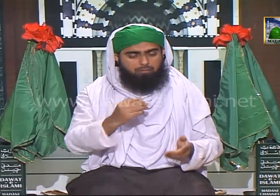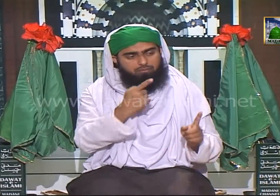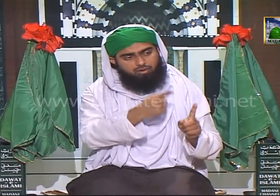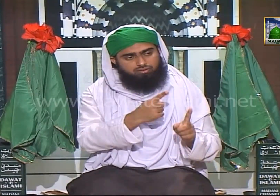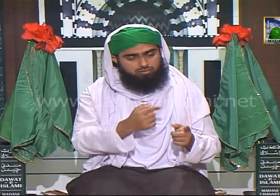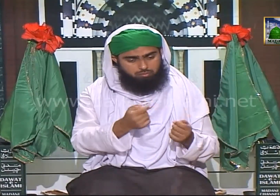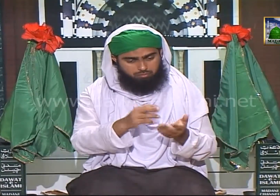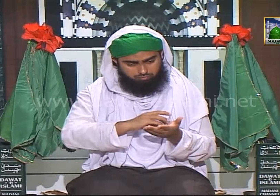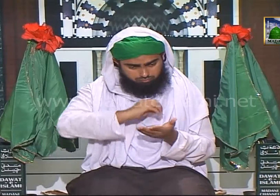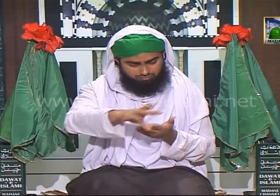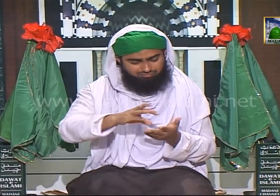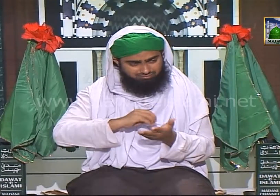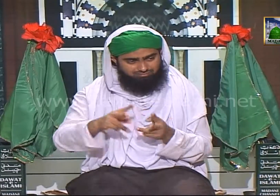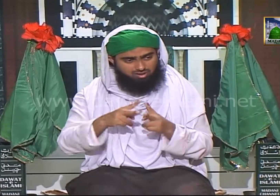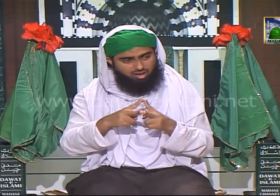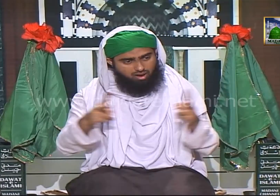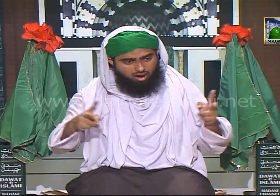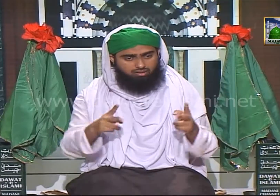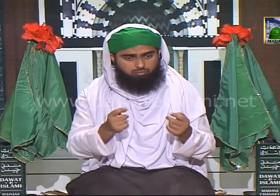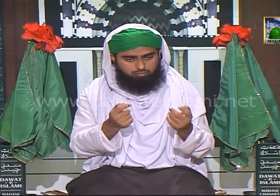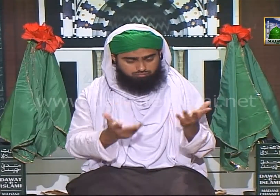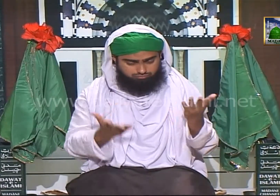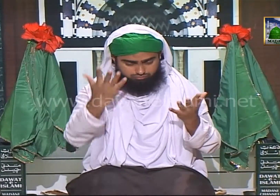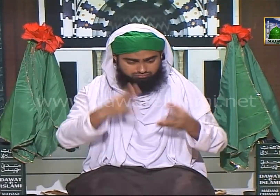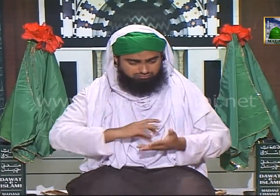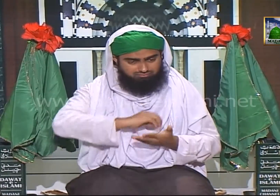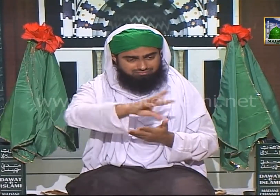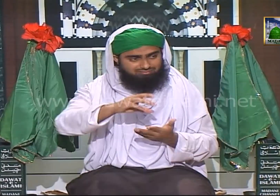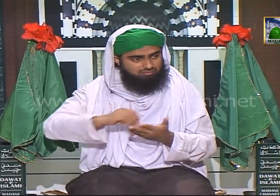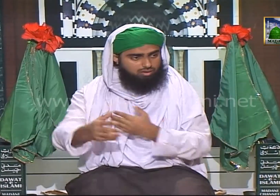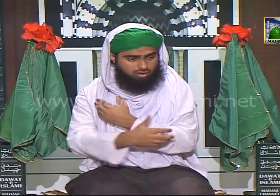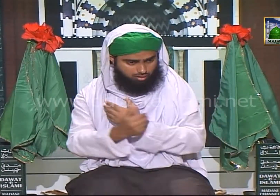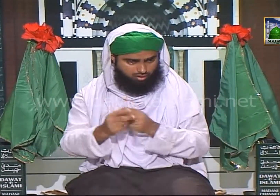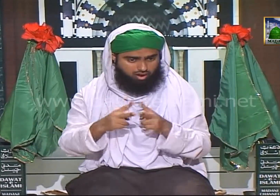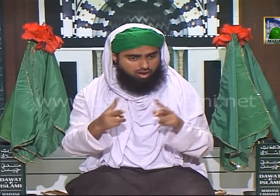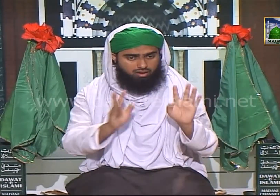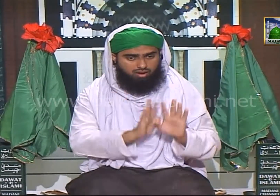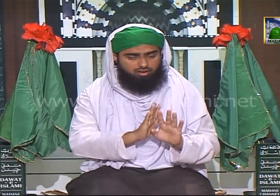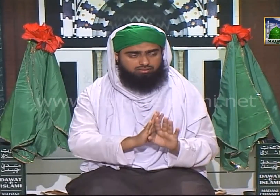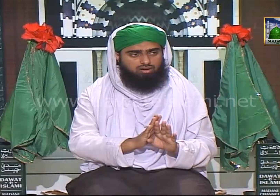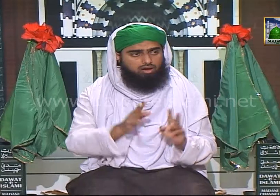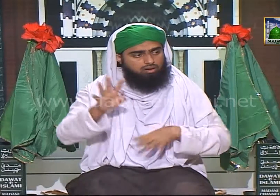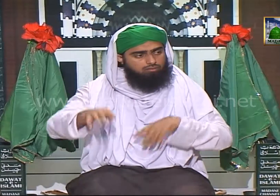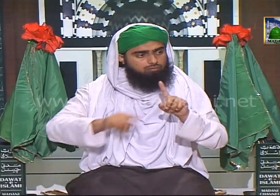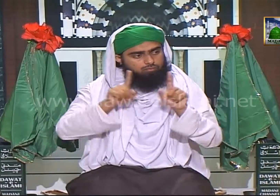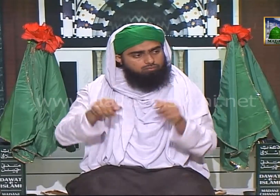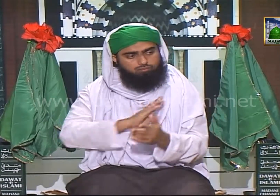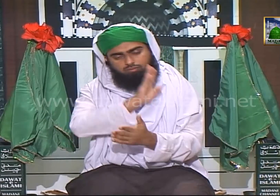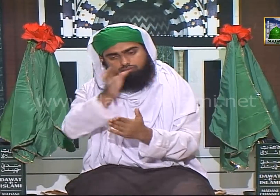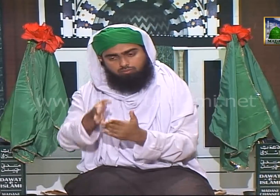ہزاروں درہم و دینار آپ کے قدموں میں جب آتے ہیں تو آپ تو یوں لٹا دیتے ہیں. آخر یہ وجہ کیا ہے کہ آپ اس قدر مطلب اس